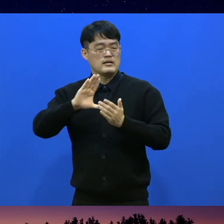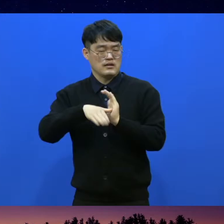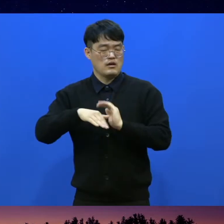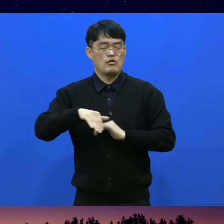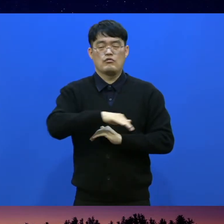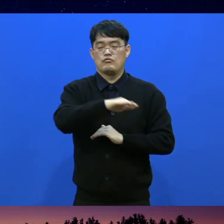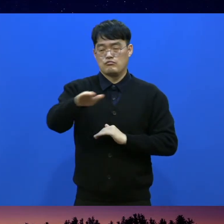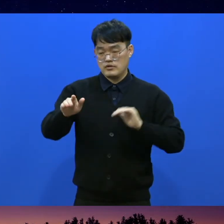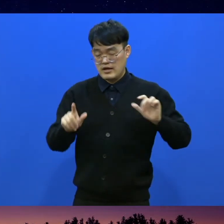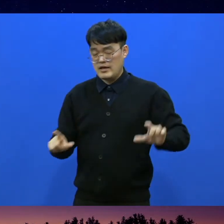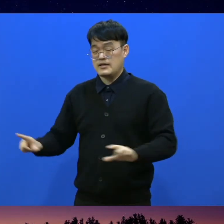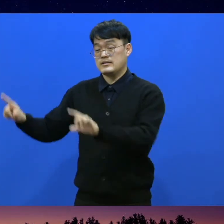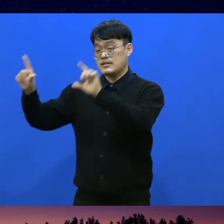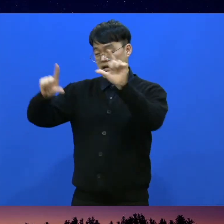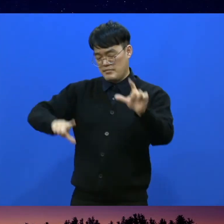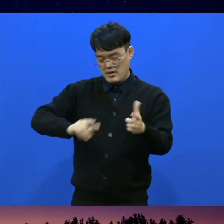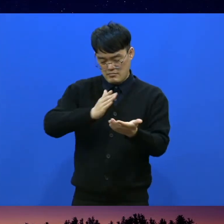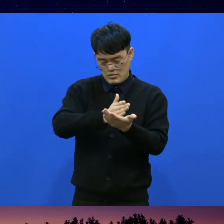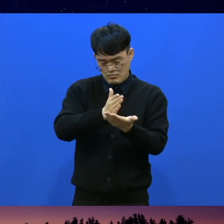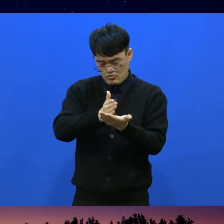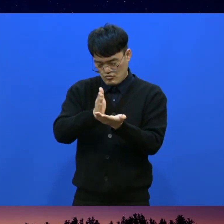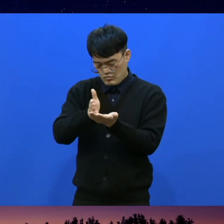속의 변화가 일어나기 시작합니다.